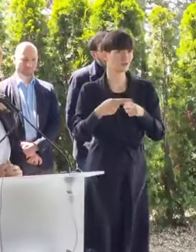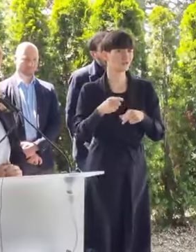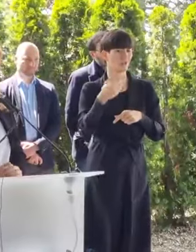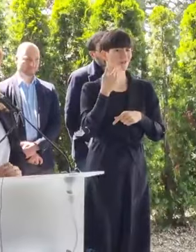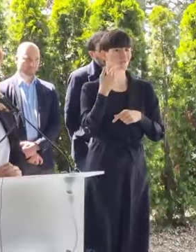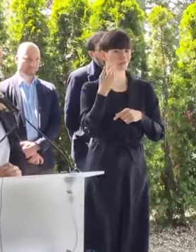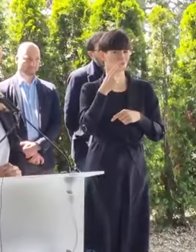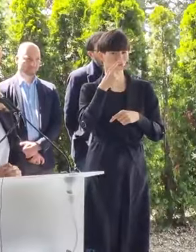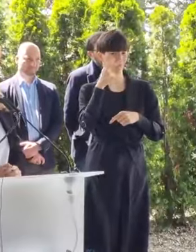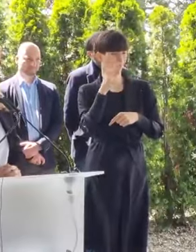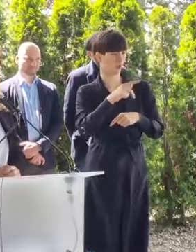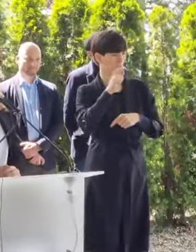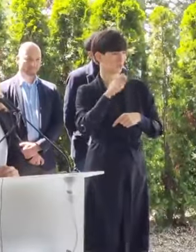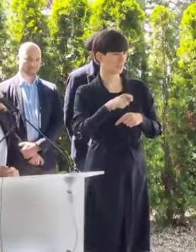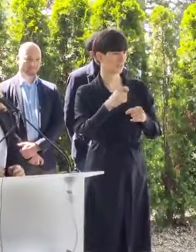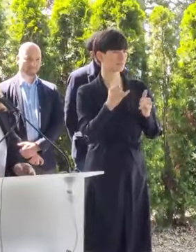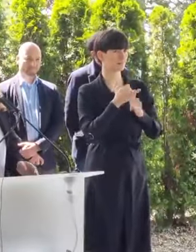odlišné.